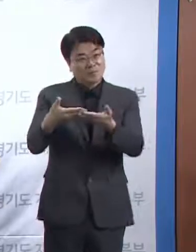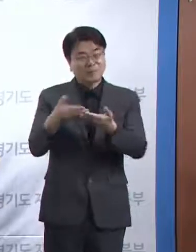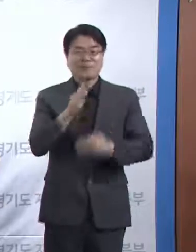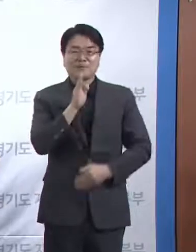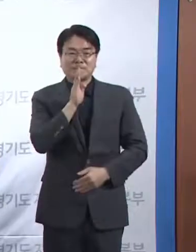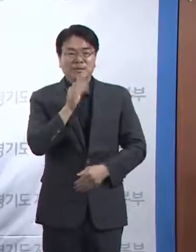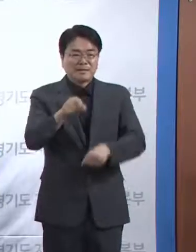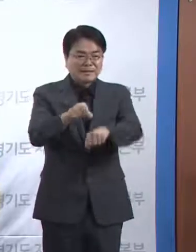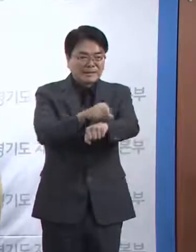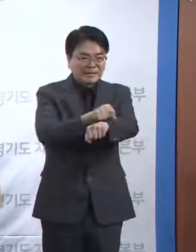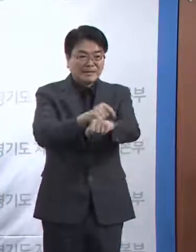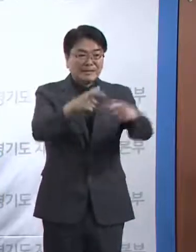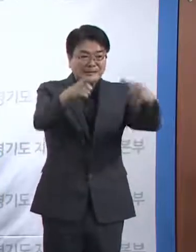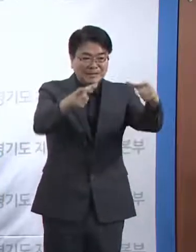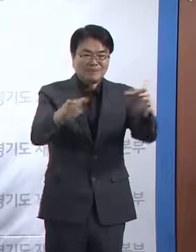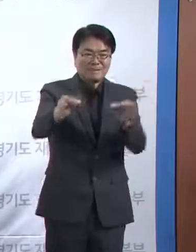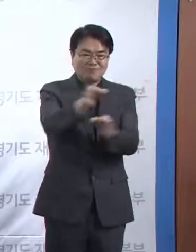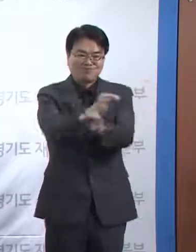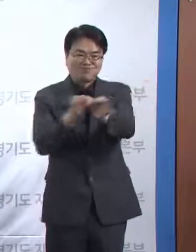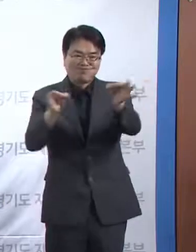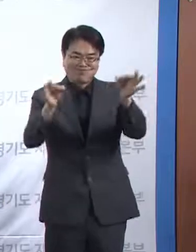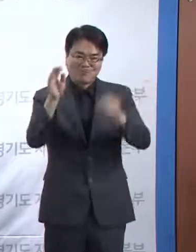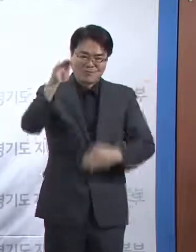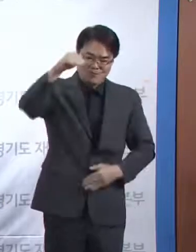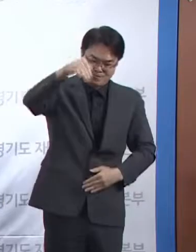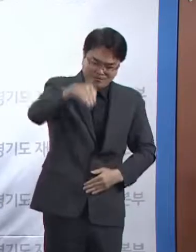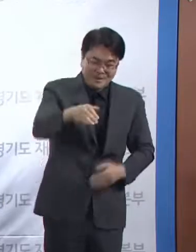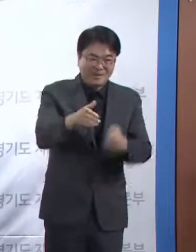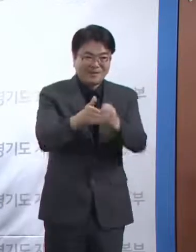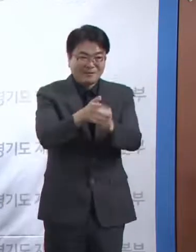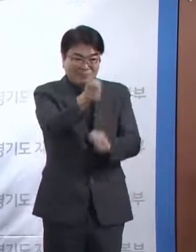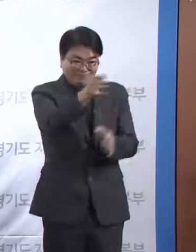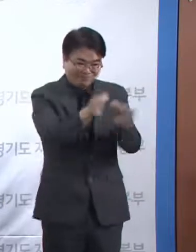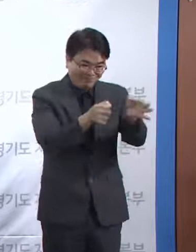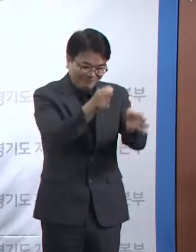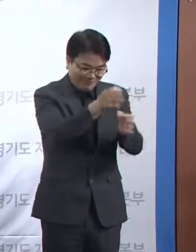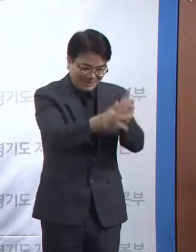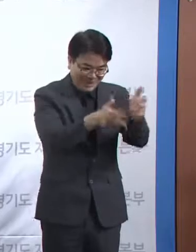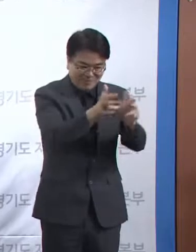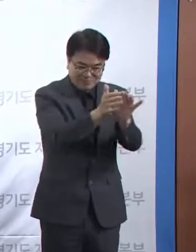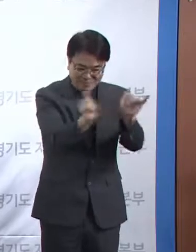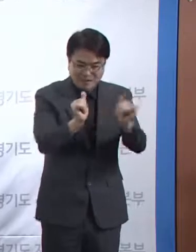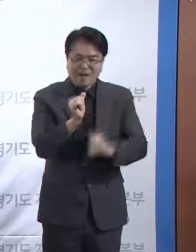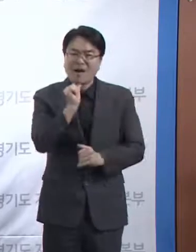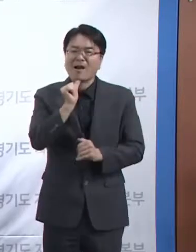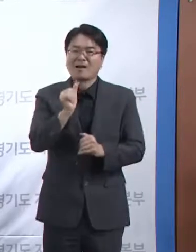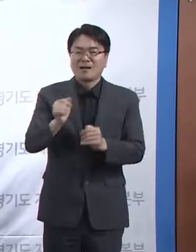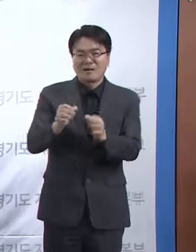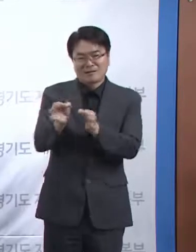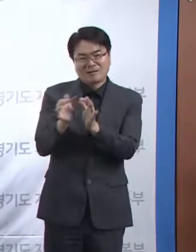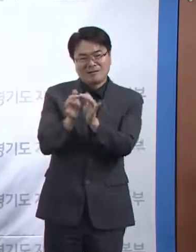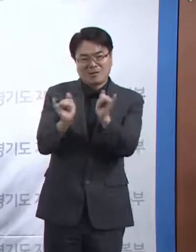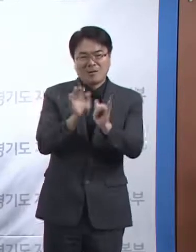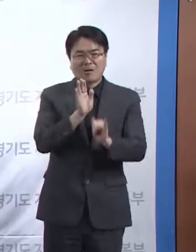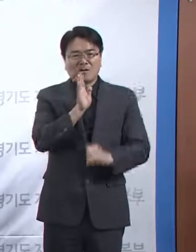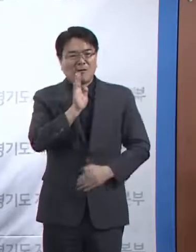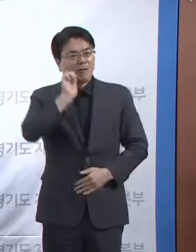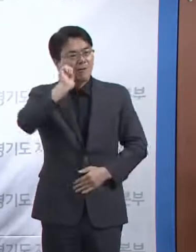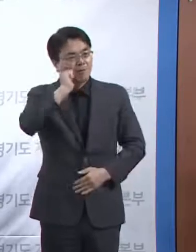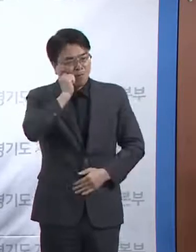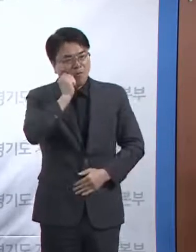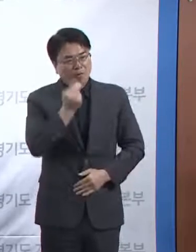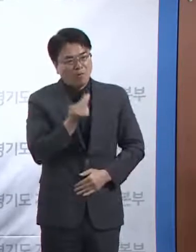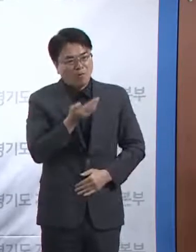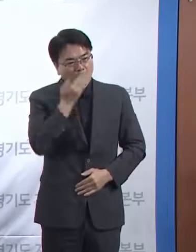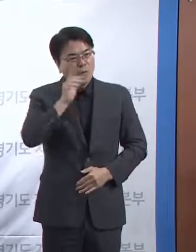특히 지역경제가 침체되어 소상공인, 영세사업자는 생계가 힘들 정도로 어려움을 겪고